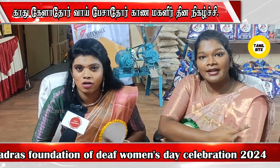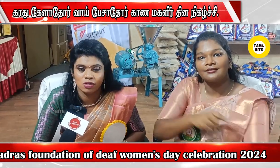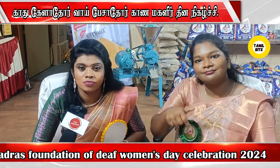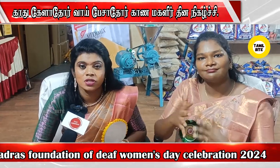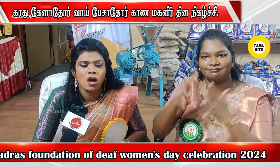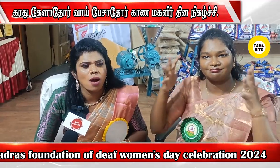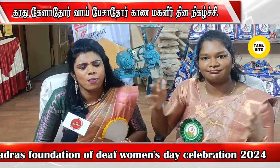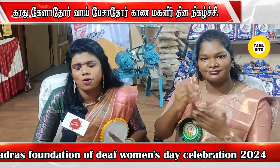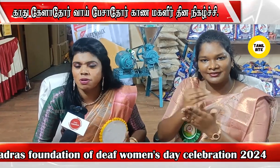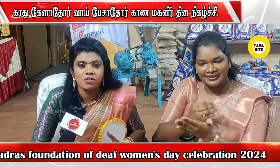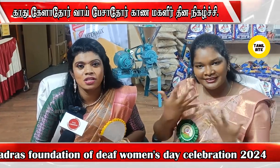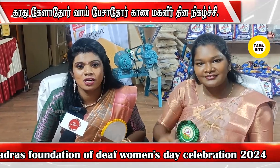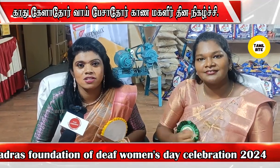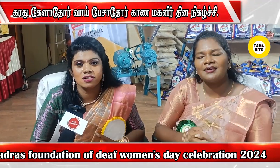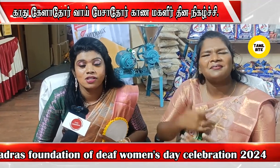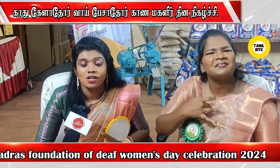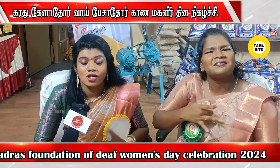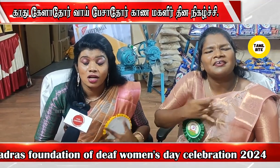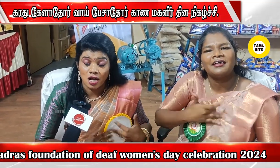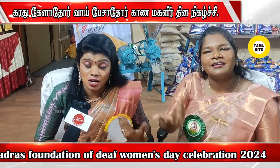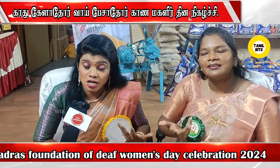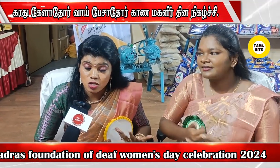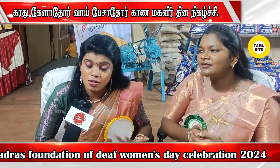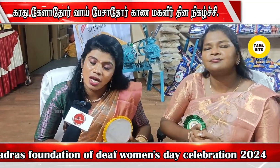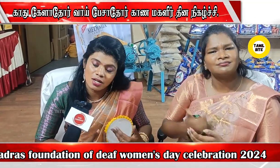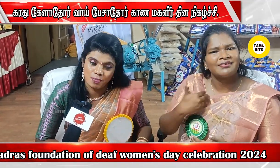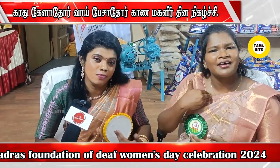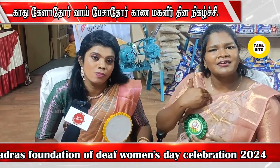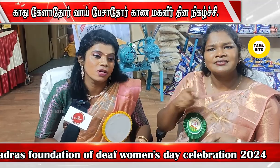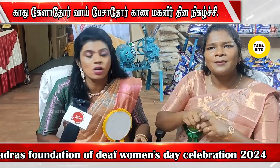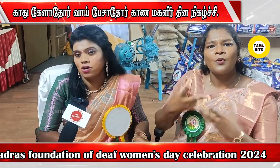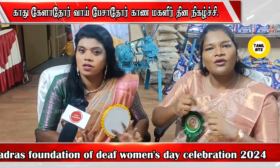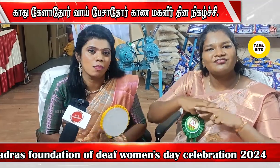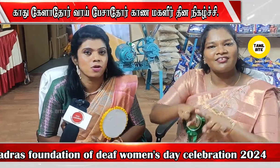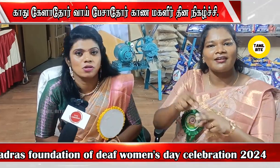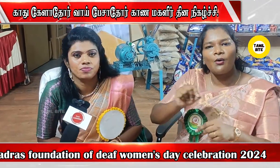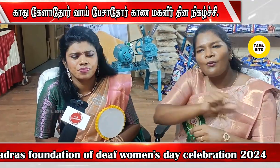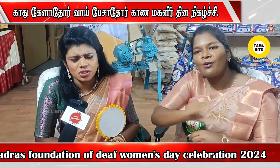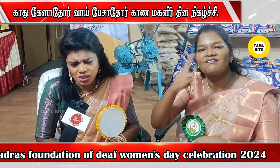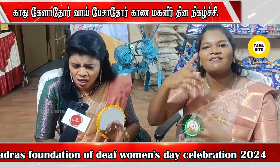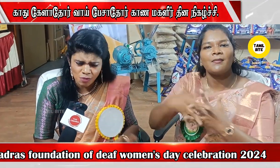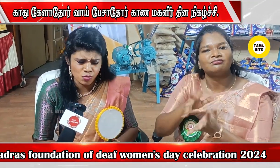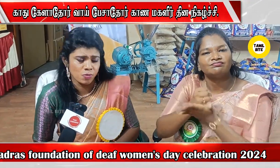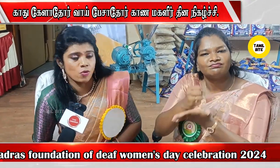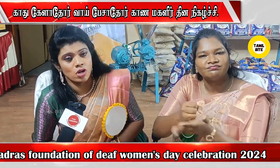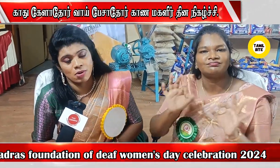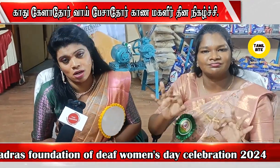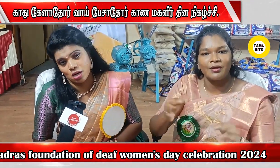na. Apa ramai feeling kan tu. Nana mana tu, mana hari aku pun pernah, allah help pernah. Allah program allah allah